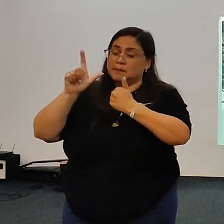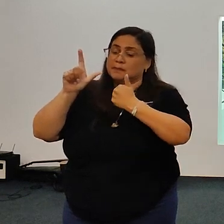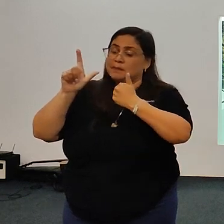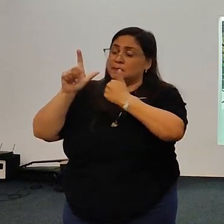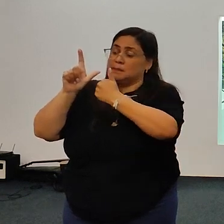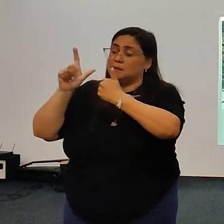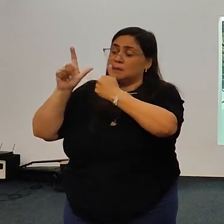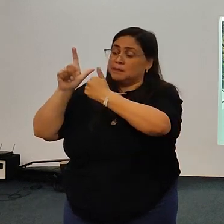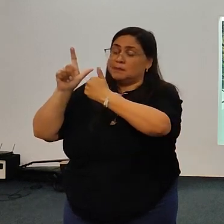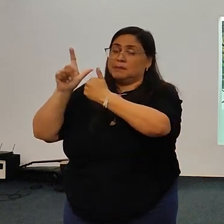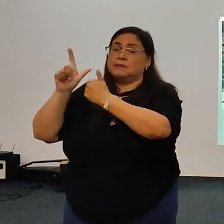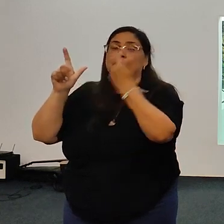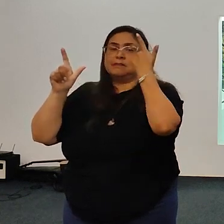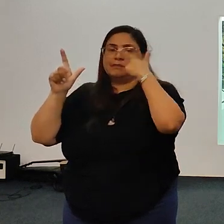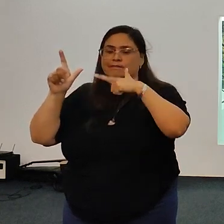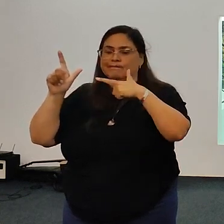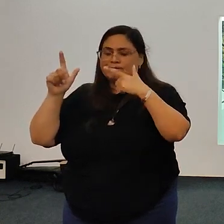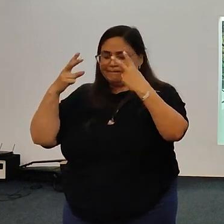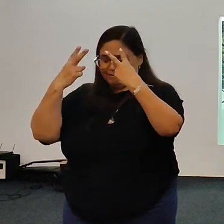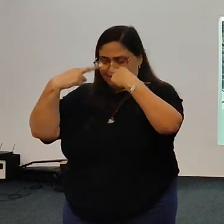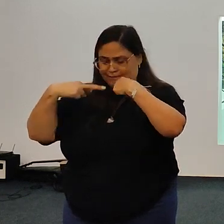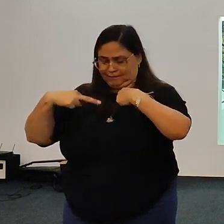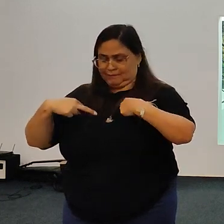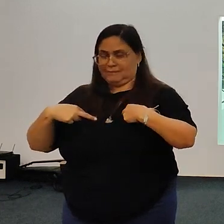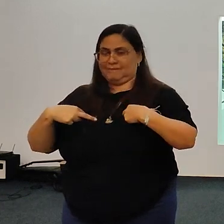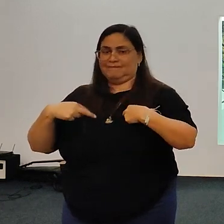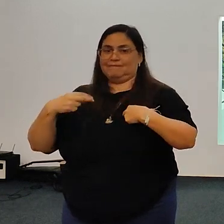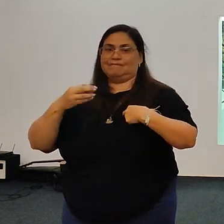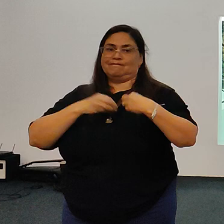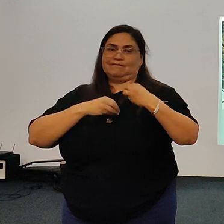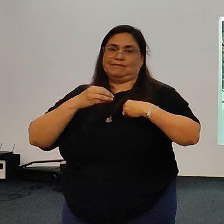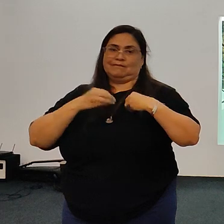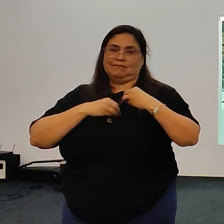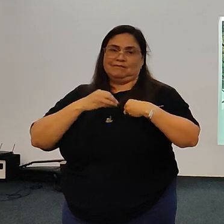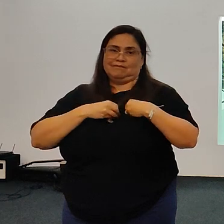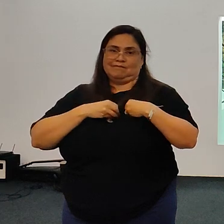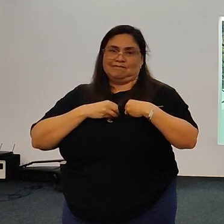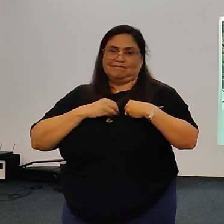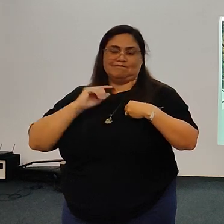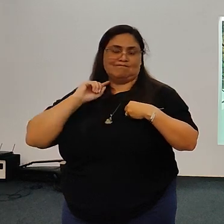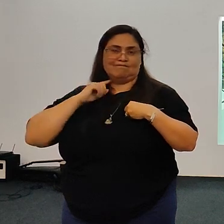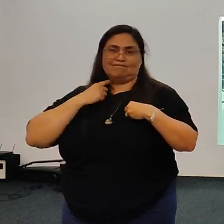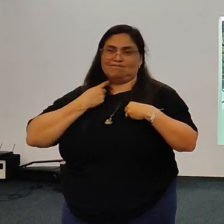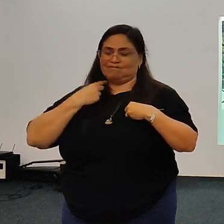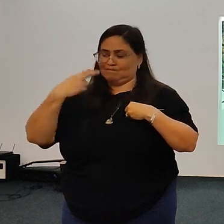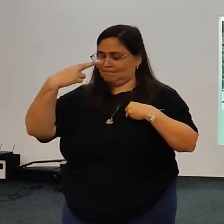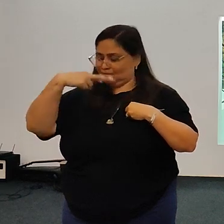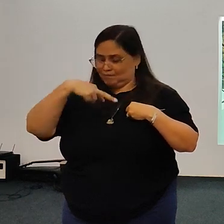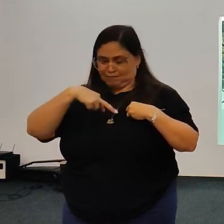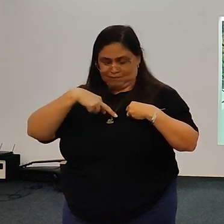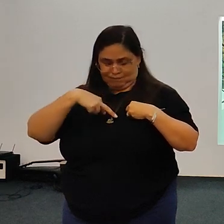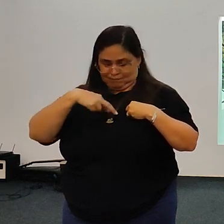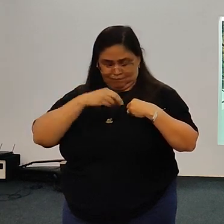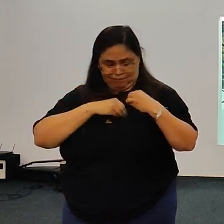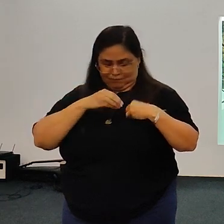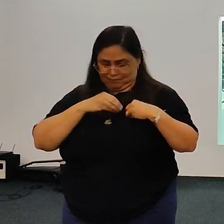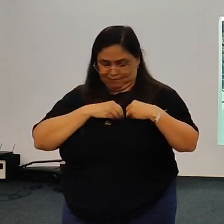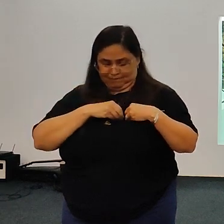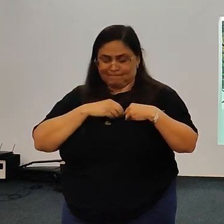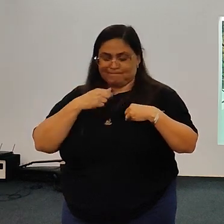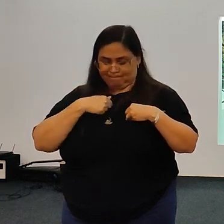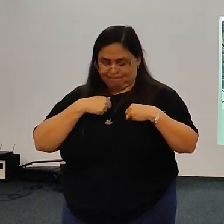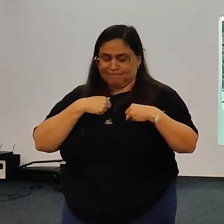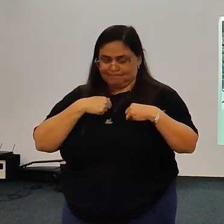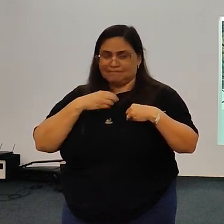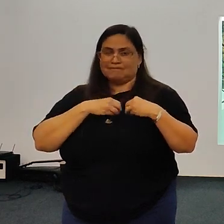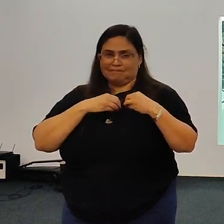luz, mais eu consigo enxergar o meu interior em trevas e ver a minha imundície, e ver os meus pecados e reconhecer